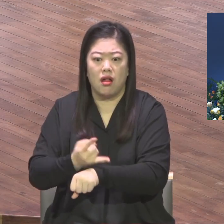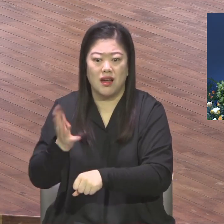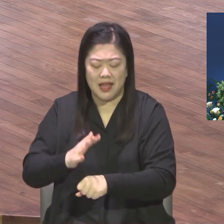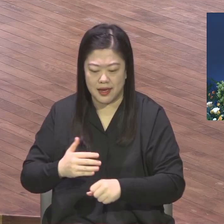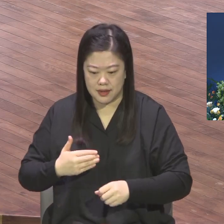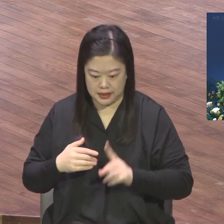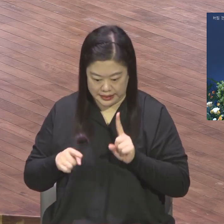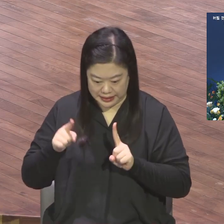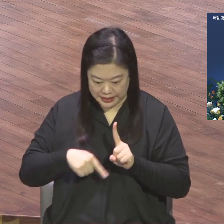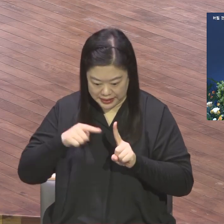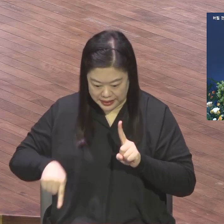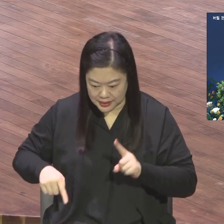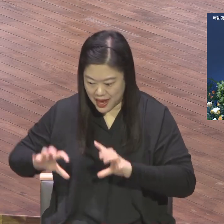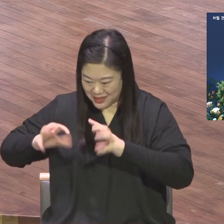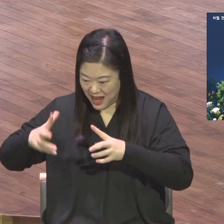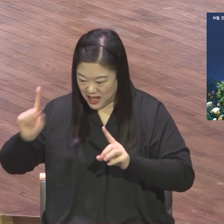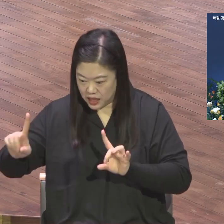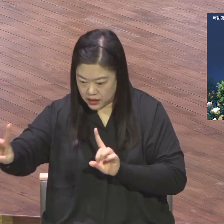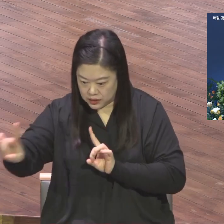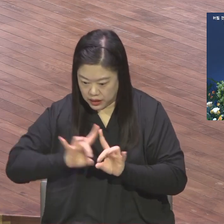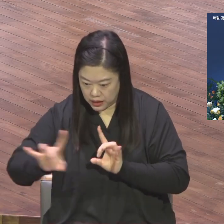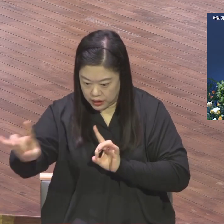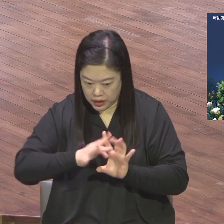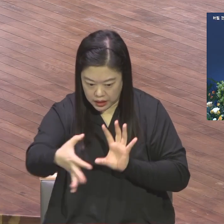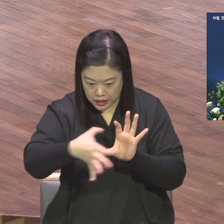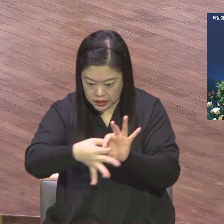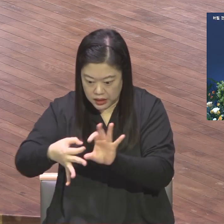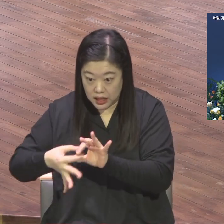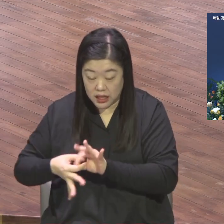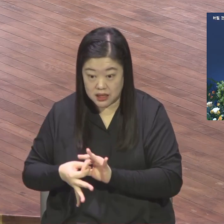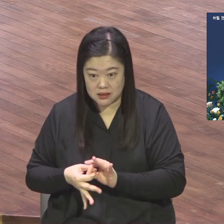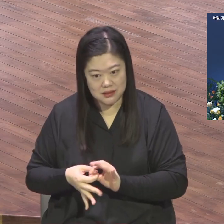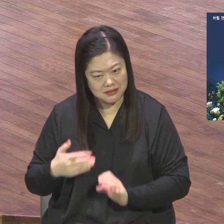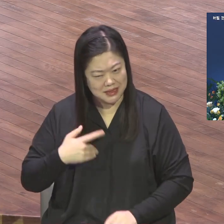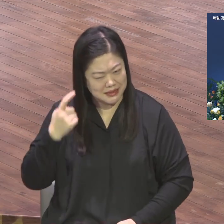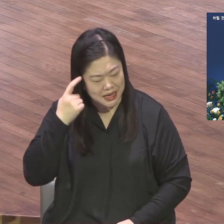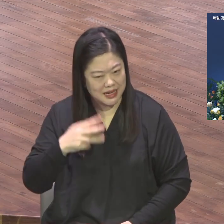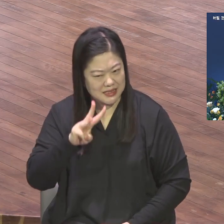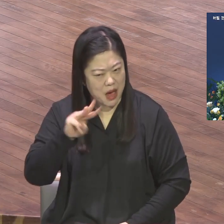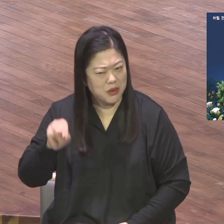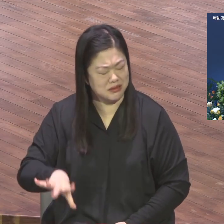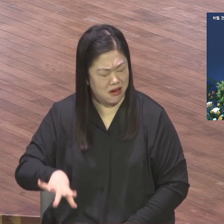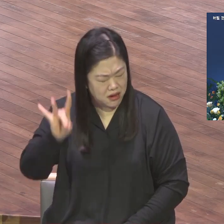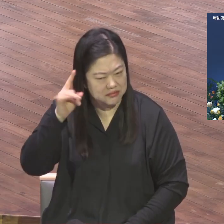교회밖에 없어요. 저는 들어본 적이 없습니다. 우리 교회가 최초다.